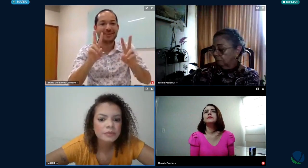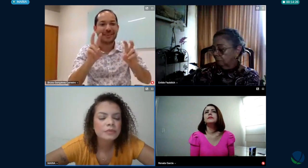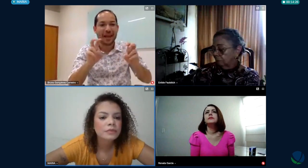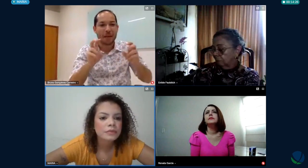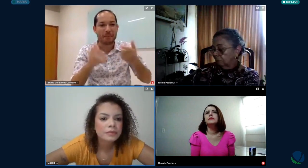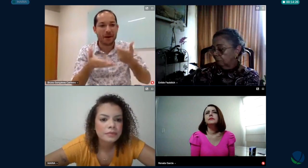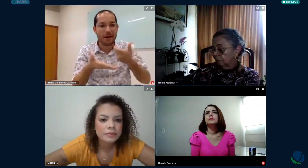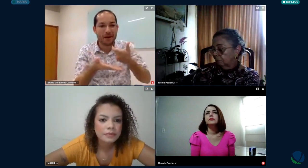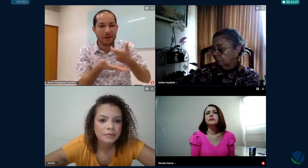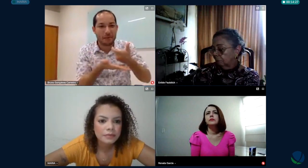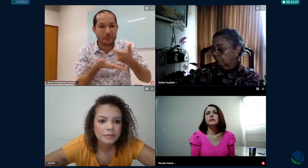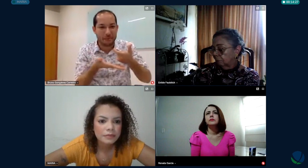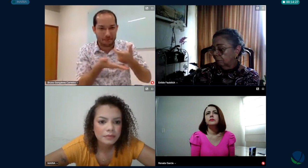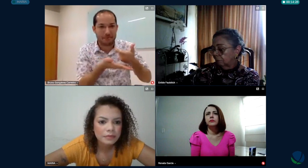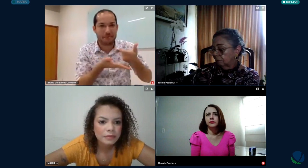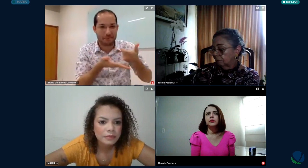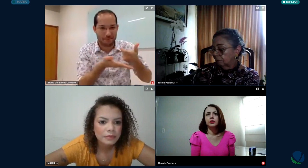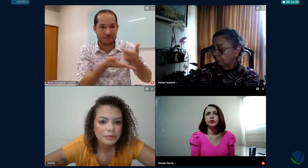154,